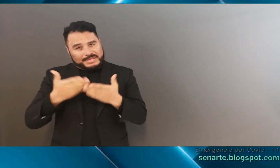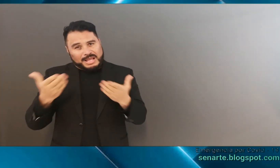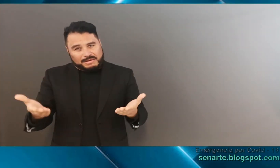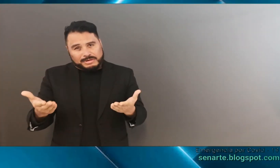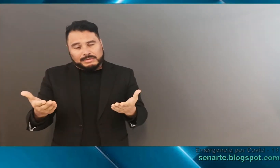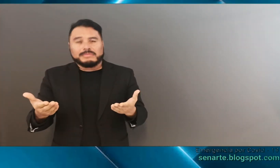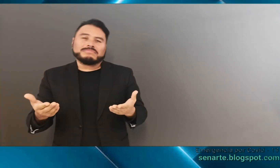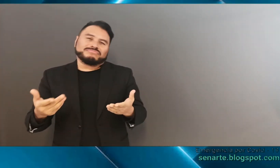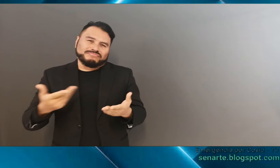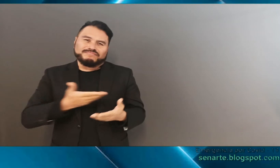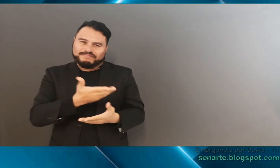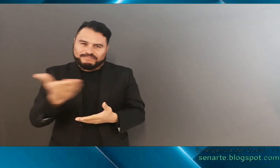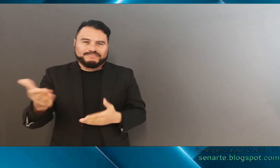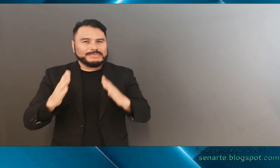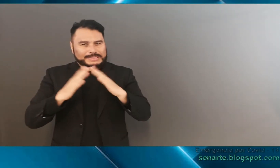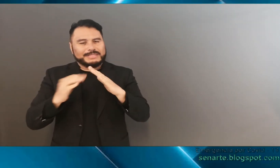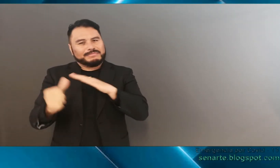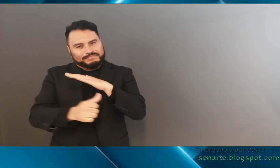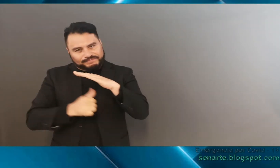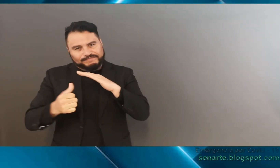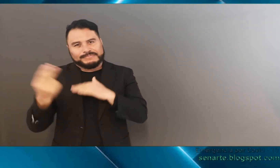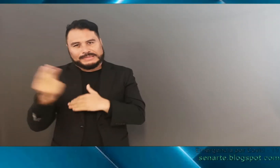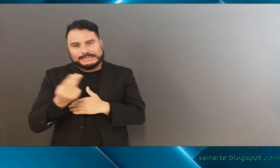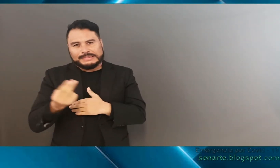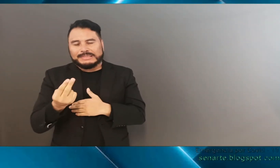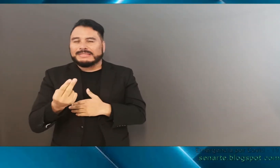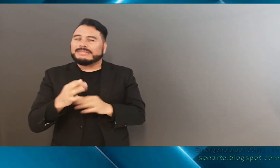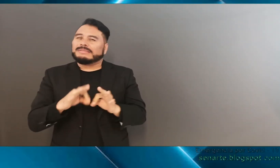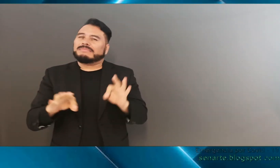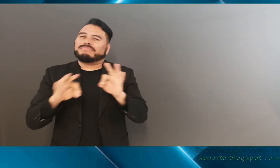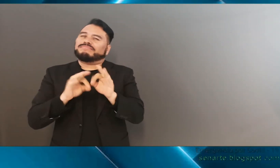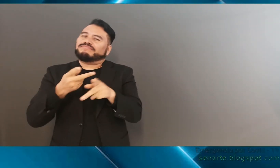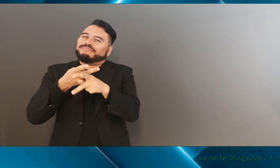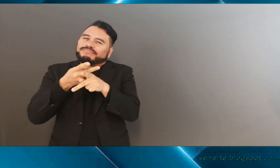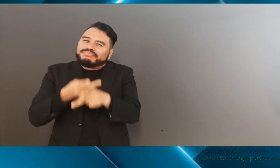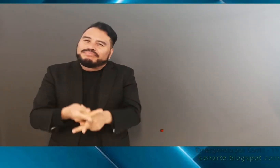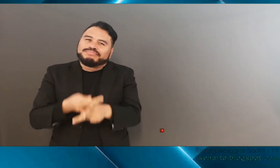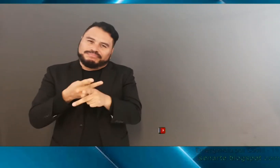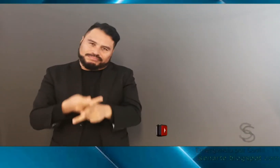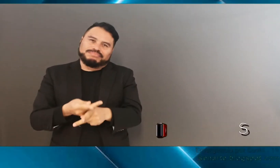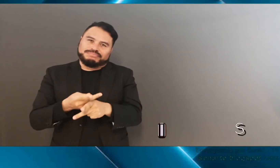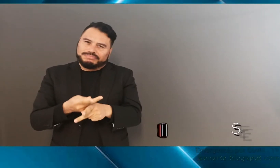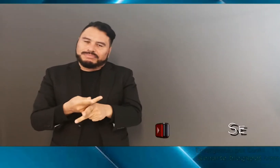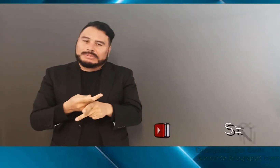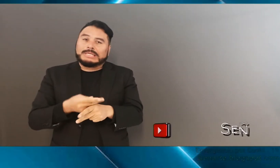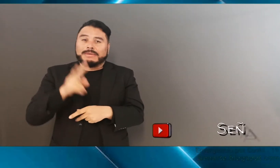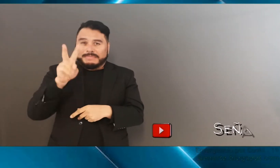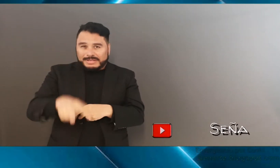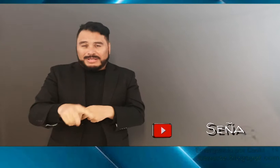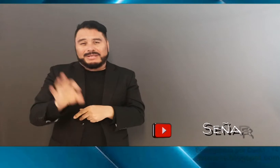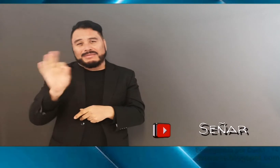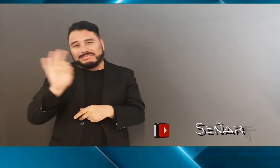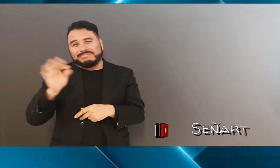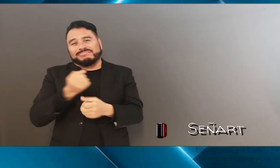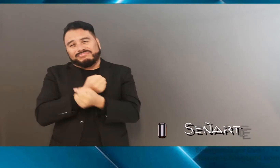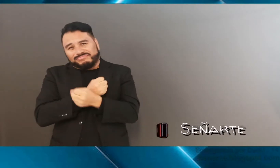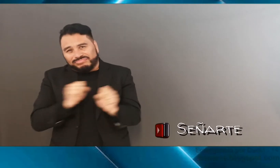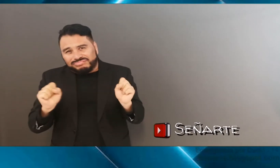En esta etapa en que tenemos que permanecer en casa, tenemos que tener mucha paciencia. Es verdad que nos aburrimos